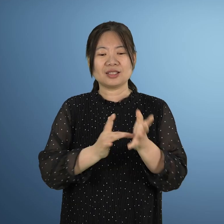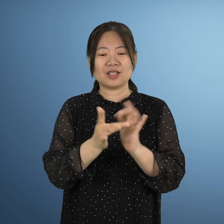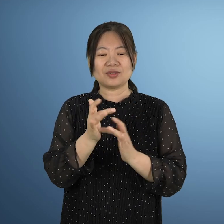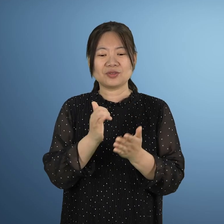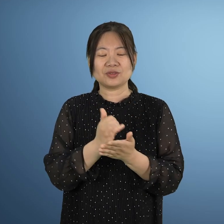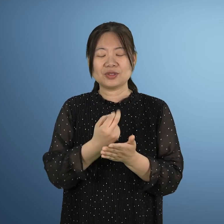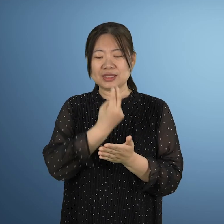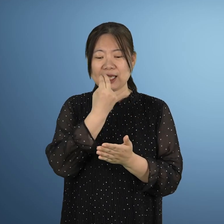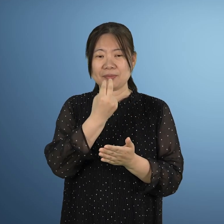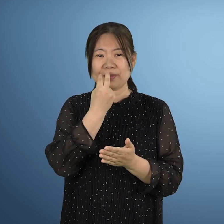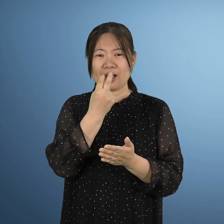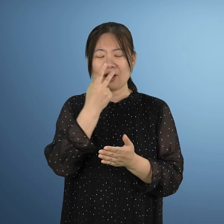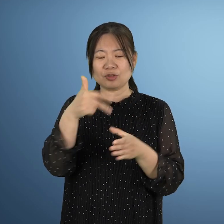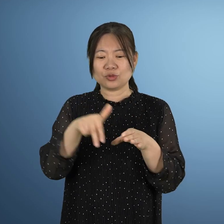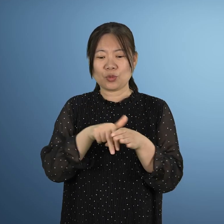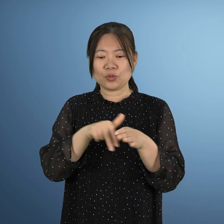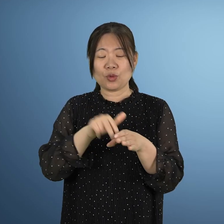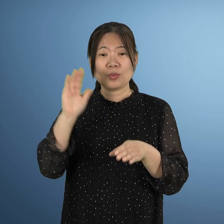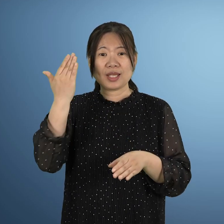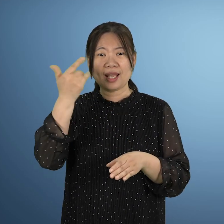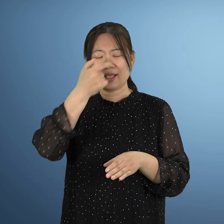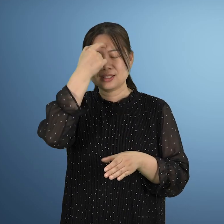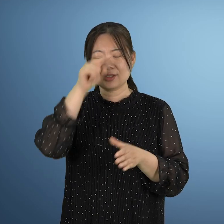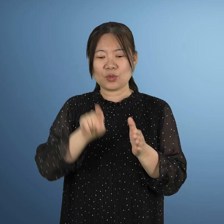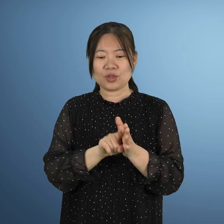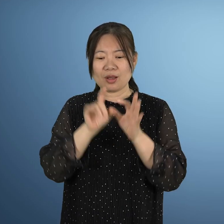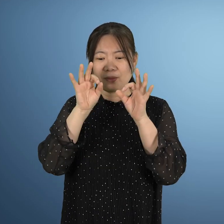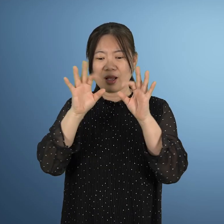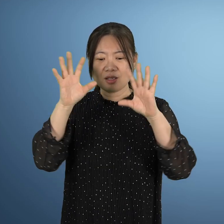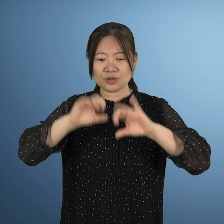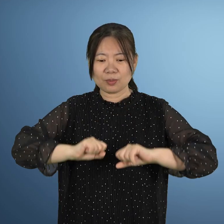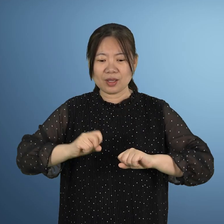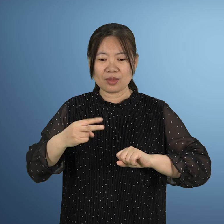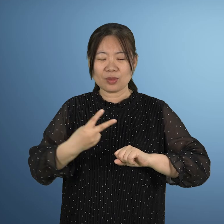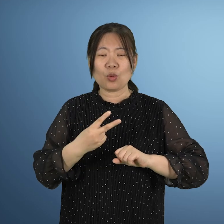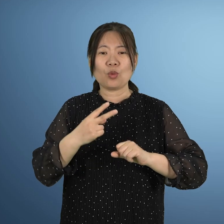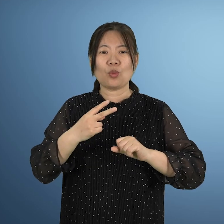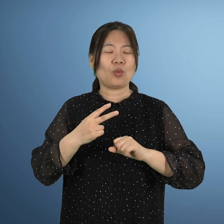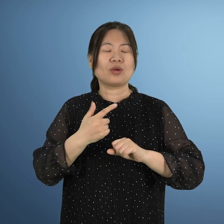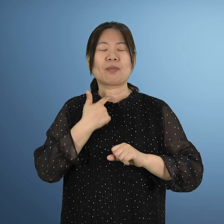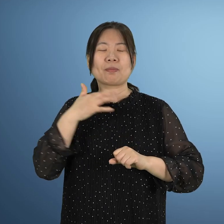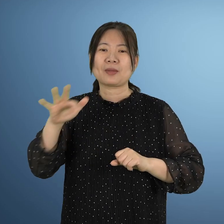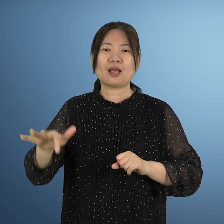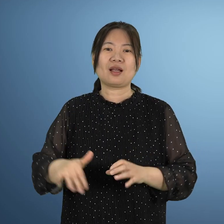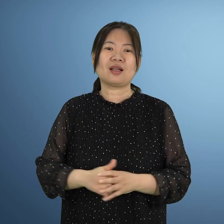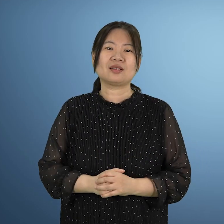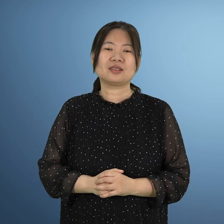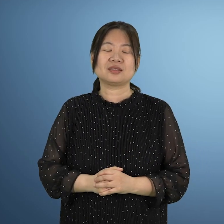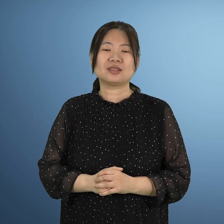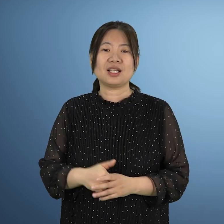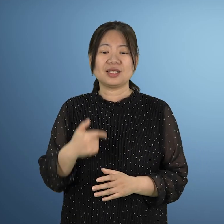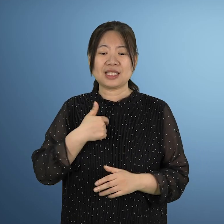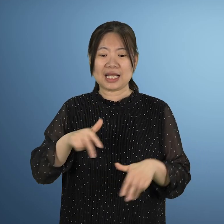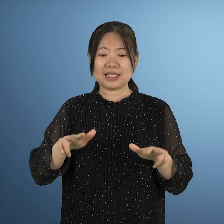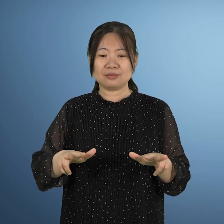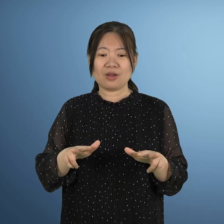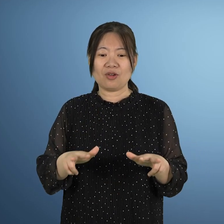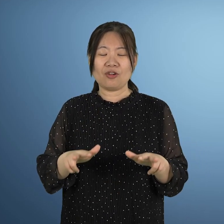예수의 생명의 종교인 이 기독교는 소멸되거나 지리멸멸된 적이 없어요. 제가